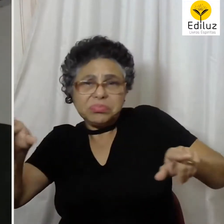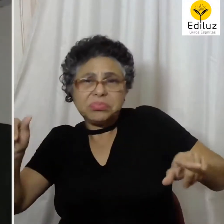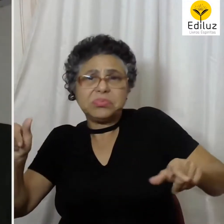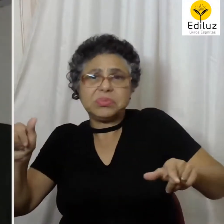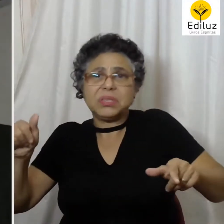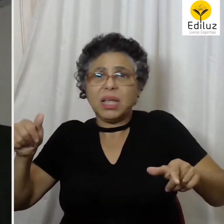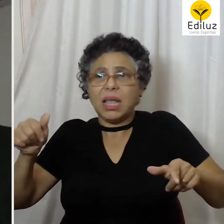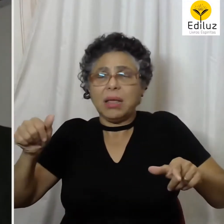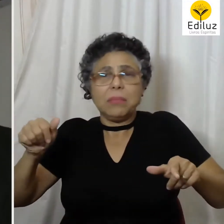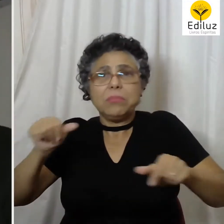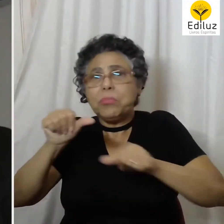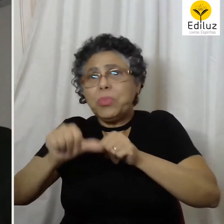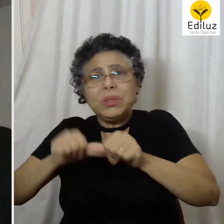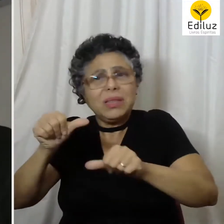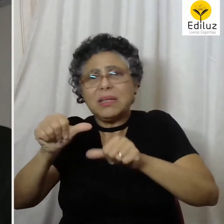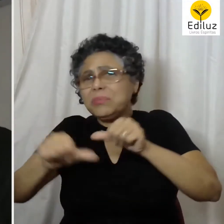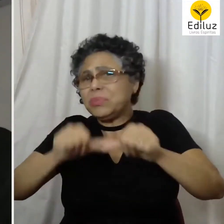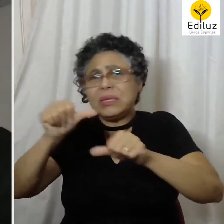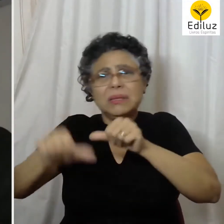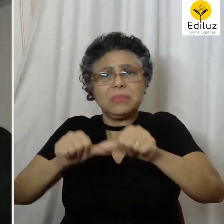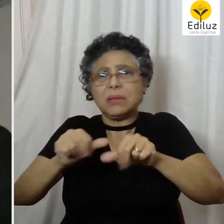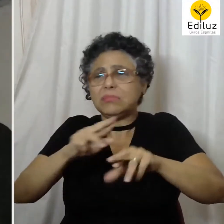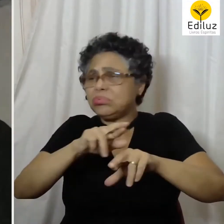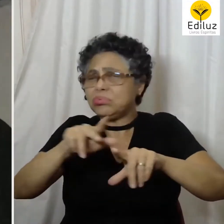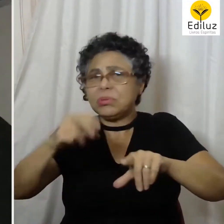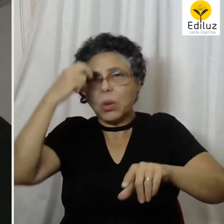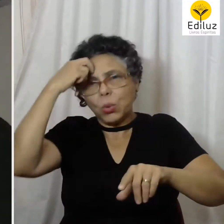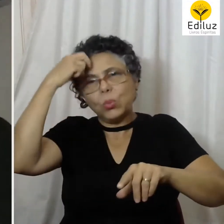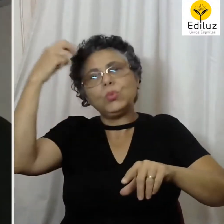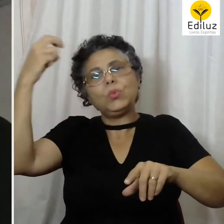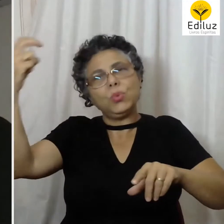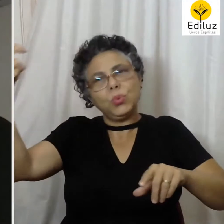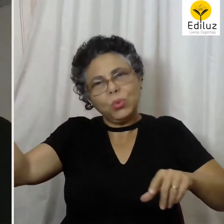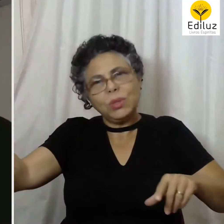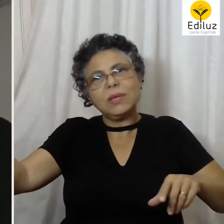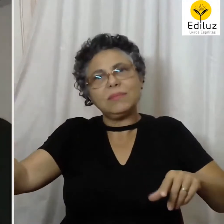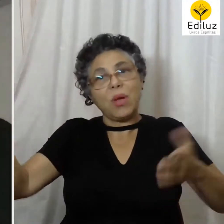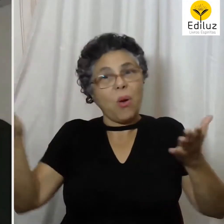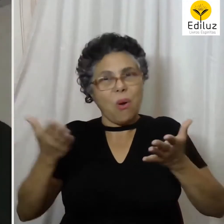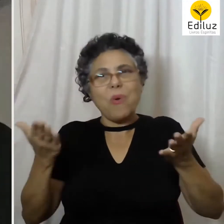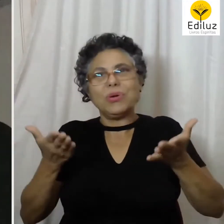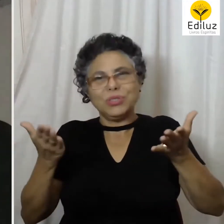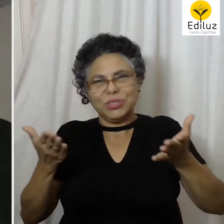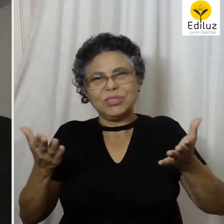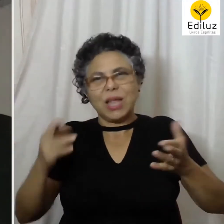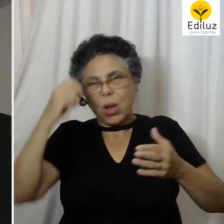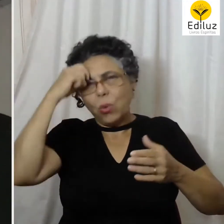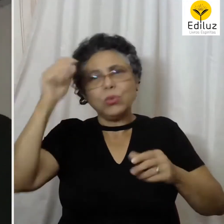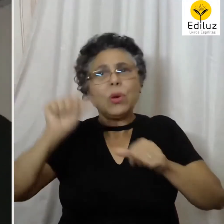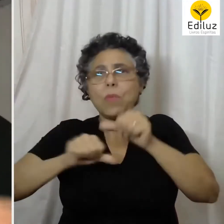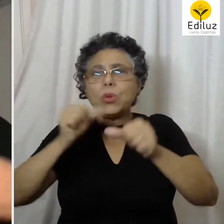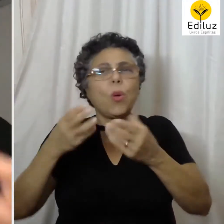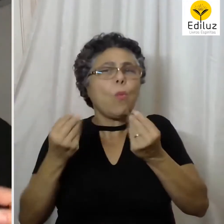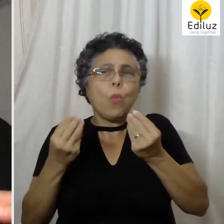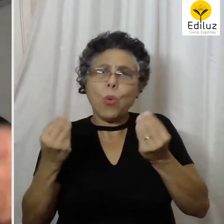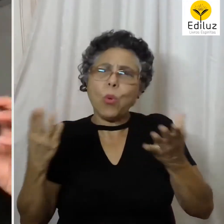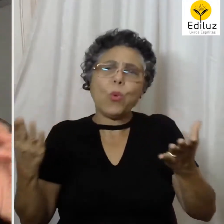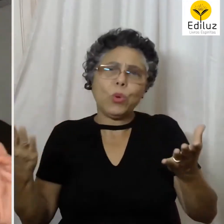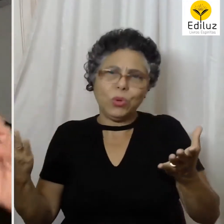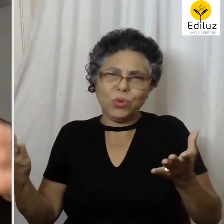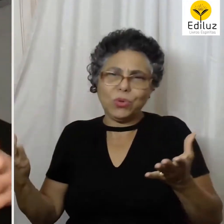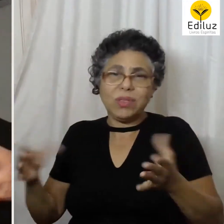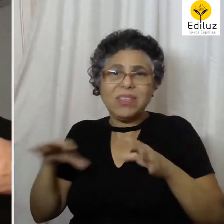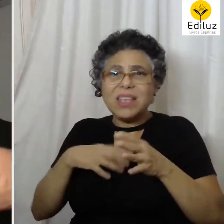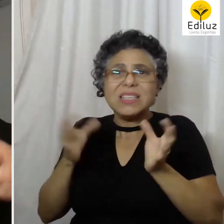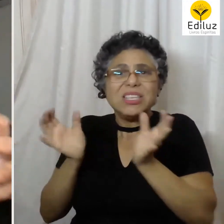interferências e transformações na cultura. A cultura é atualizável, e essas